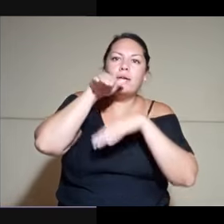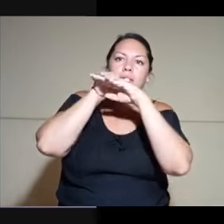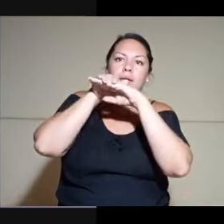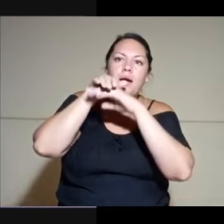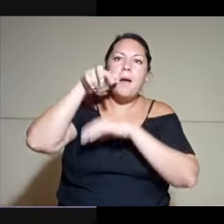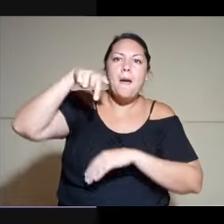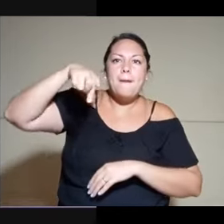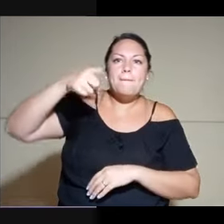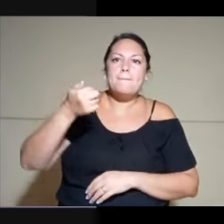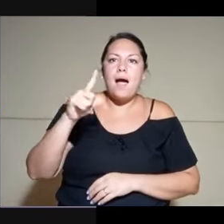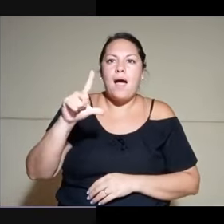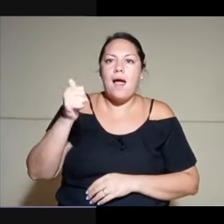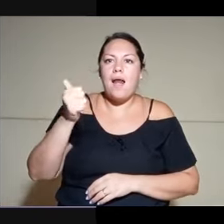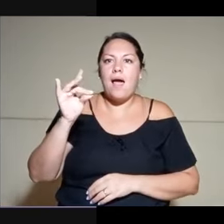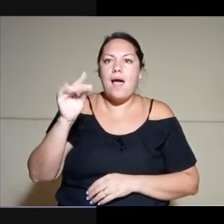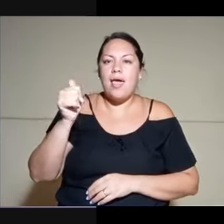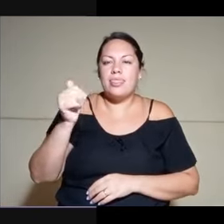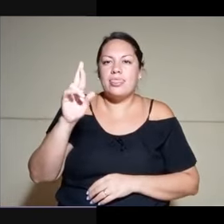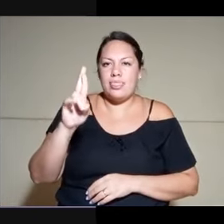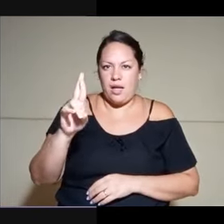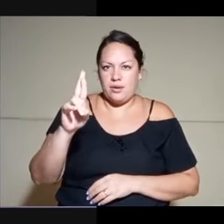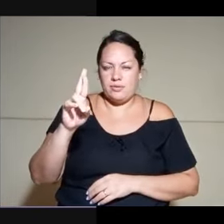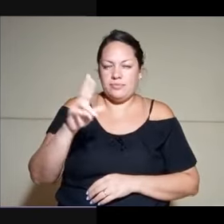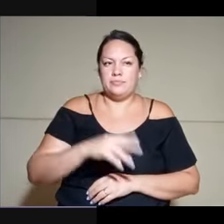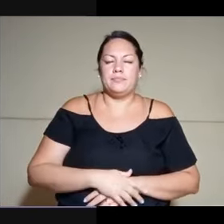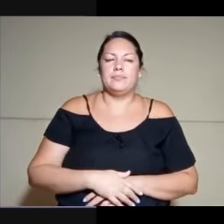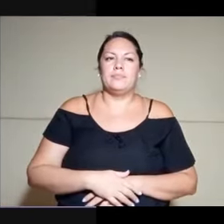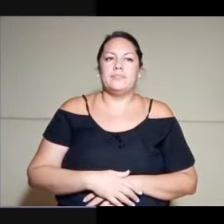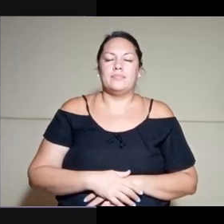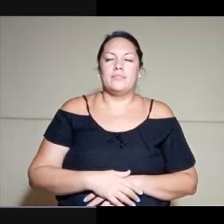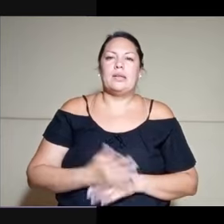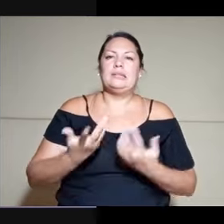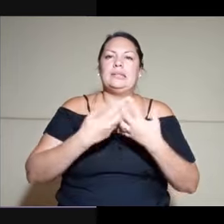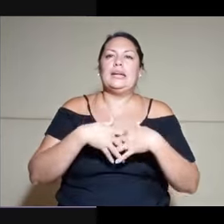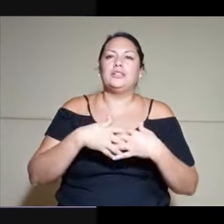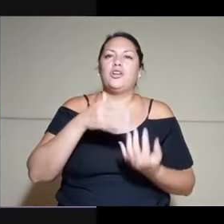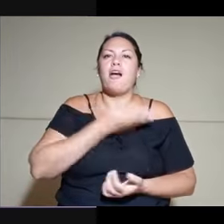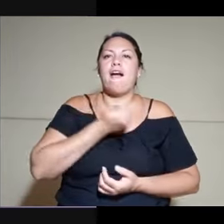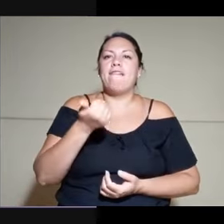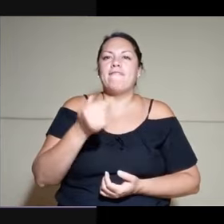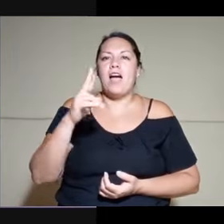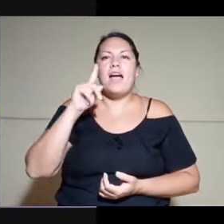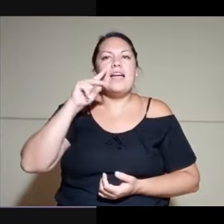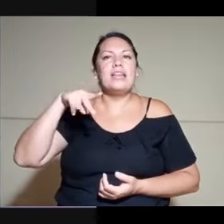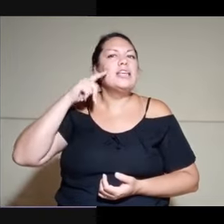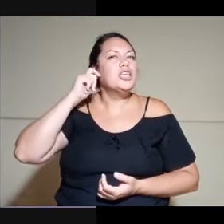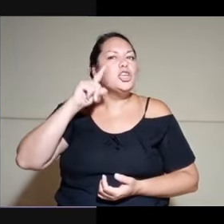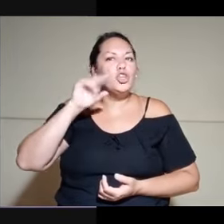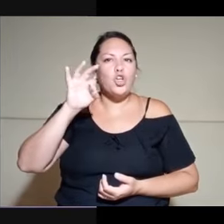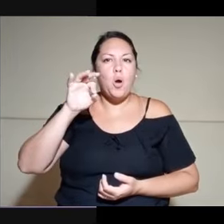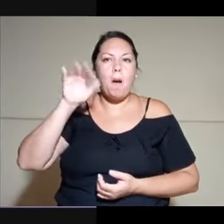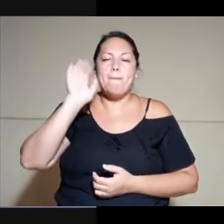para mover lo que sería el paladar, los músculos, como decía recién la compañera,